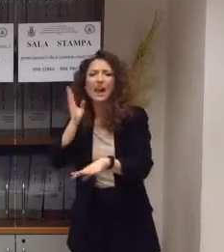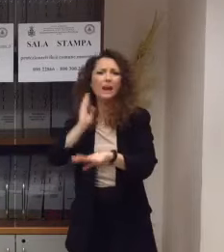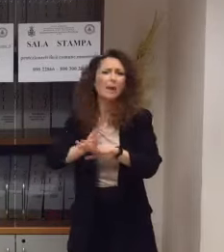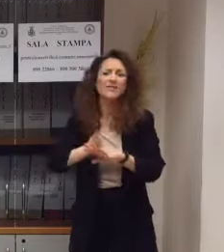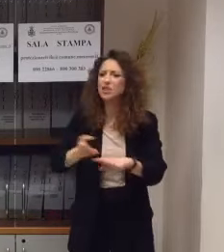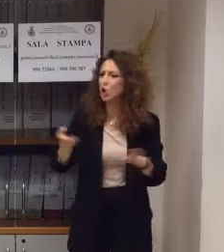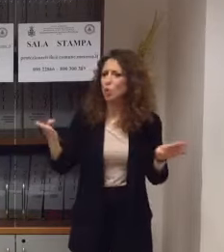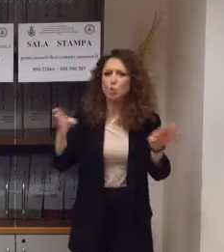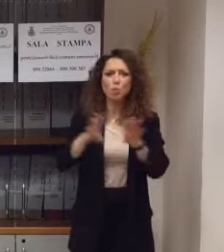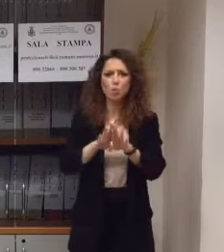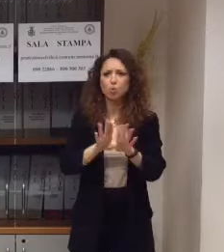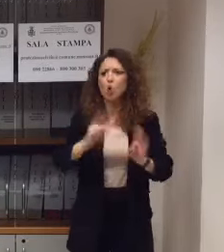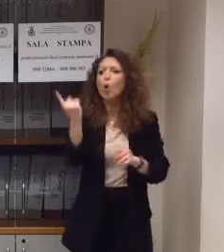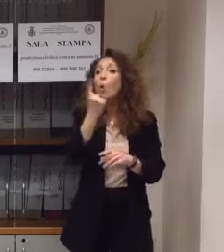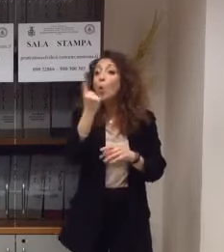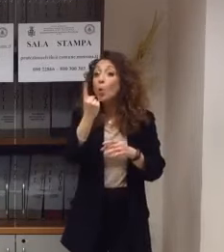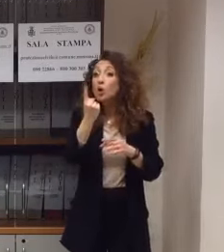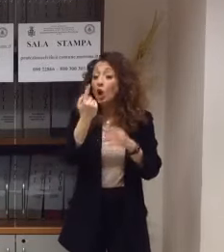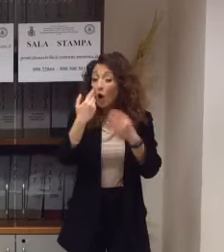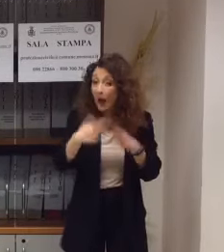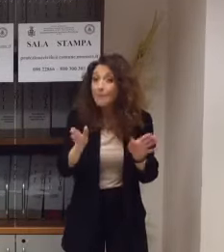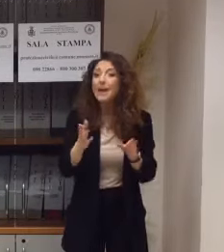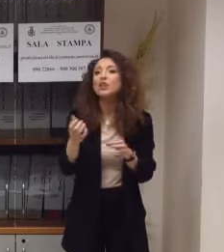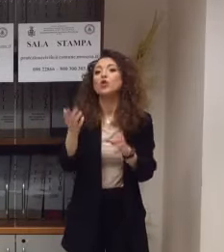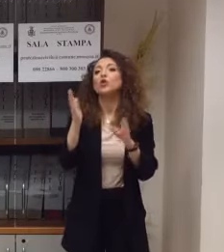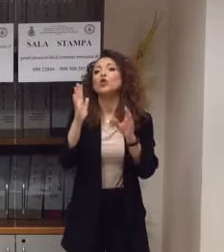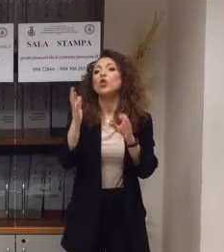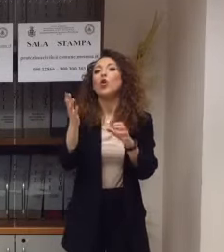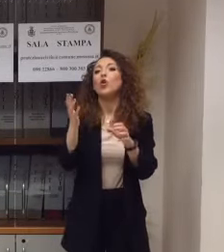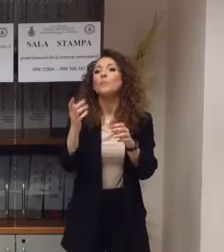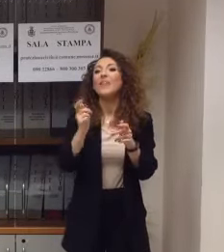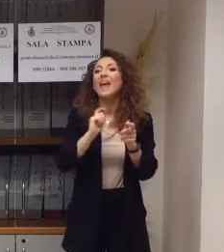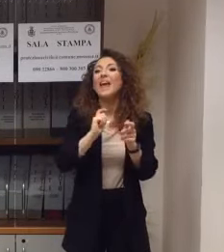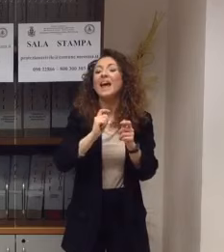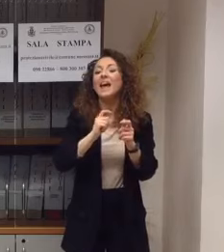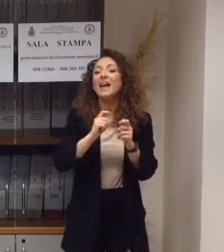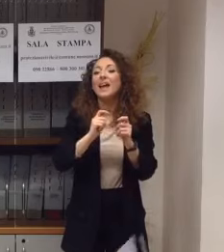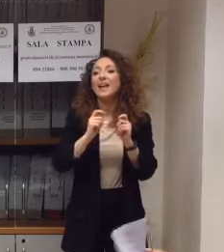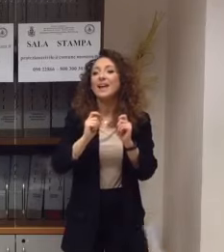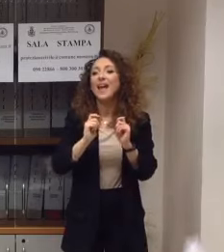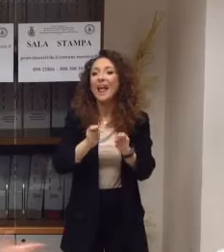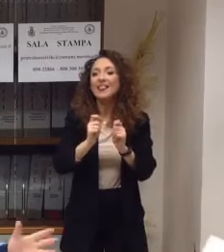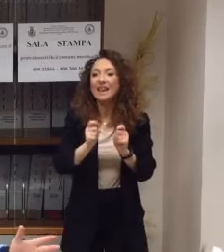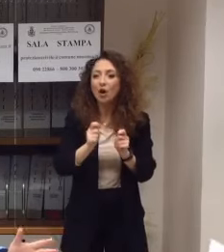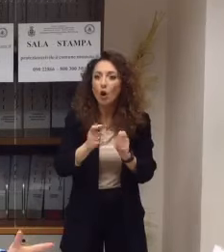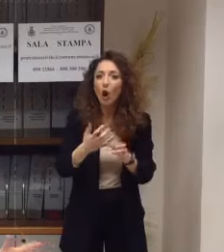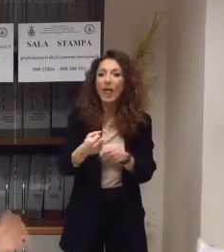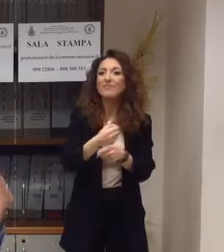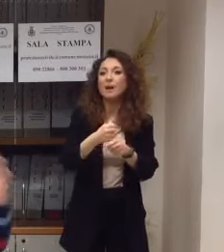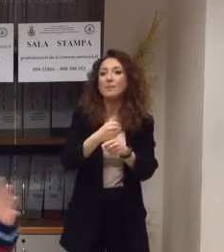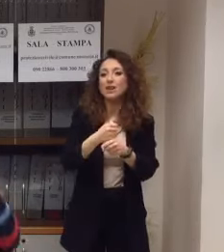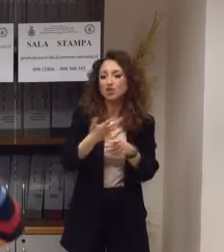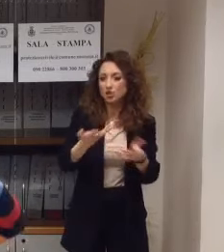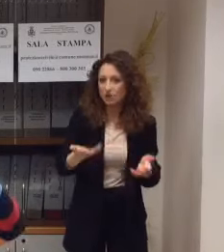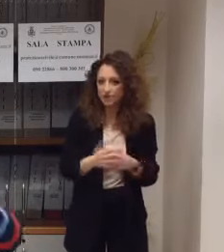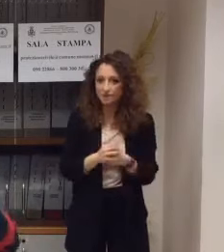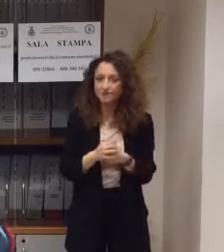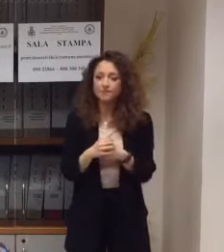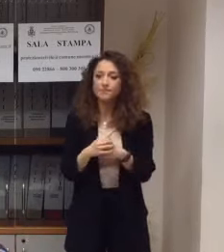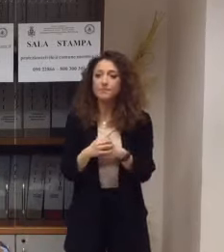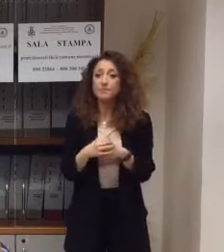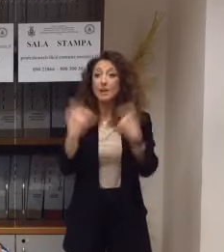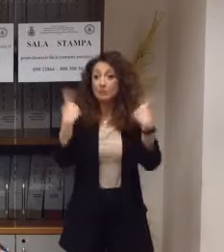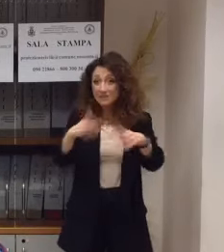panifici, le uniche attività aperte sono edicole e farmacie. Ora è